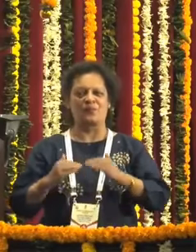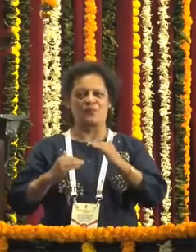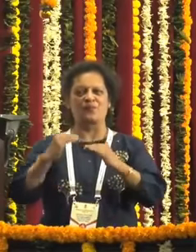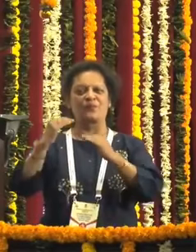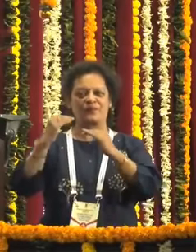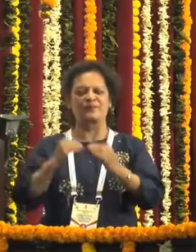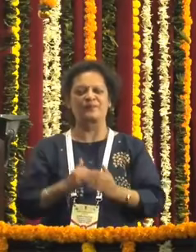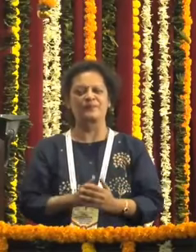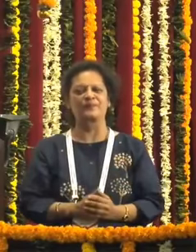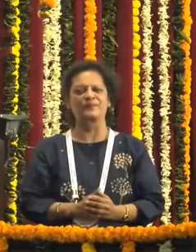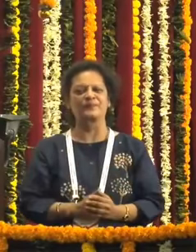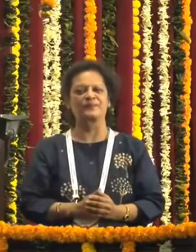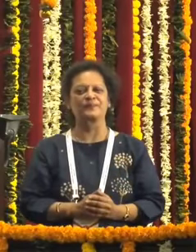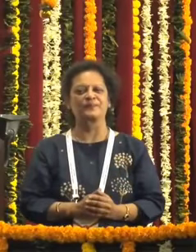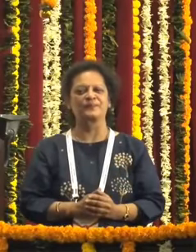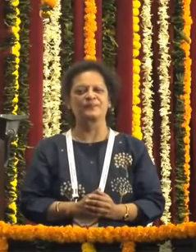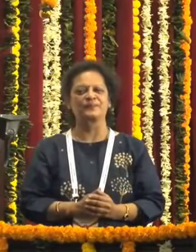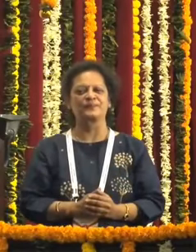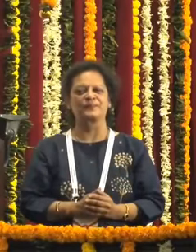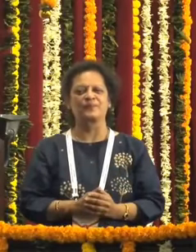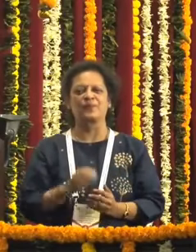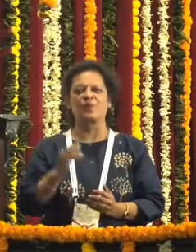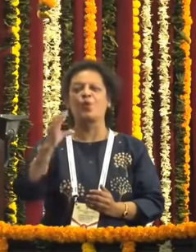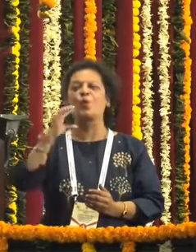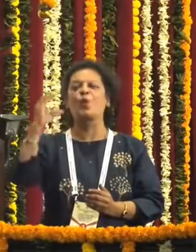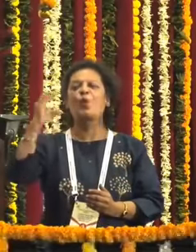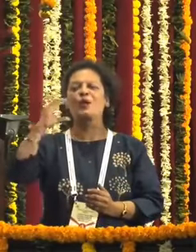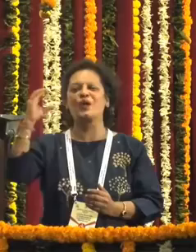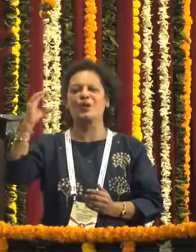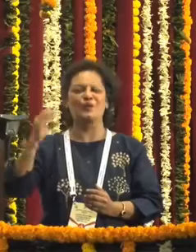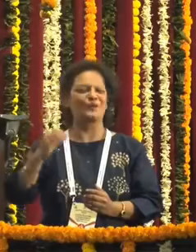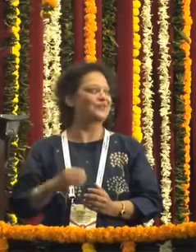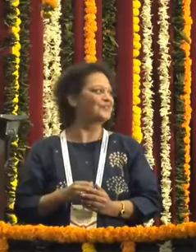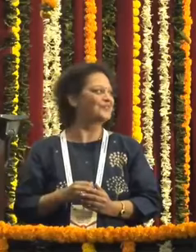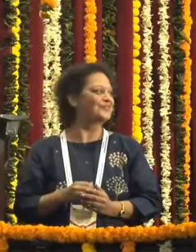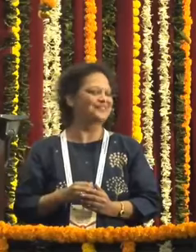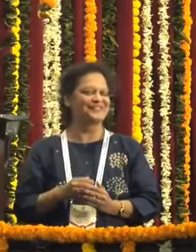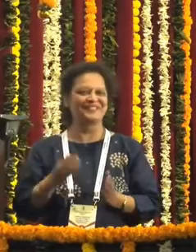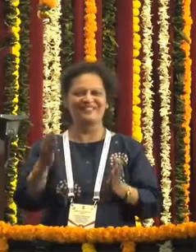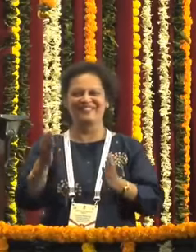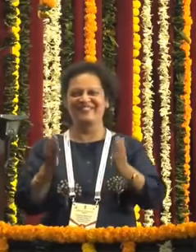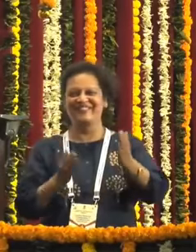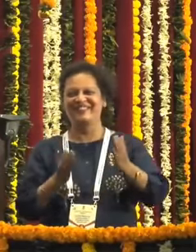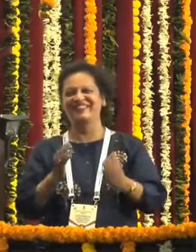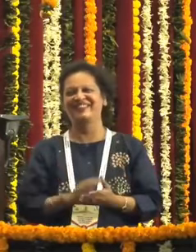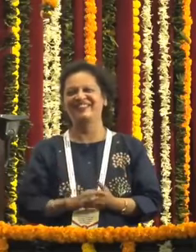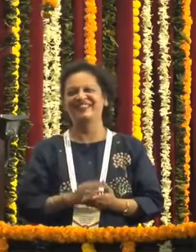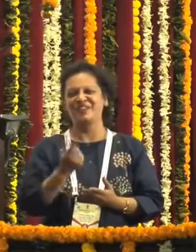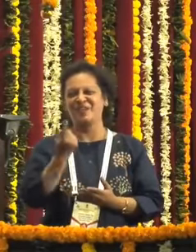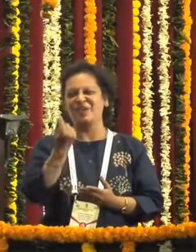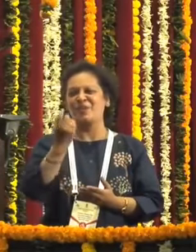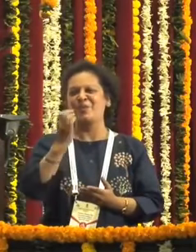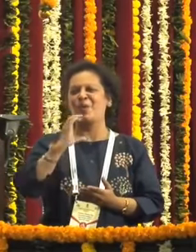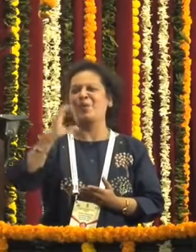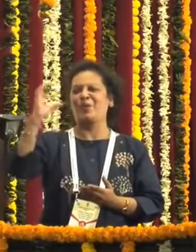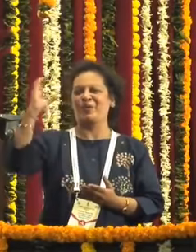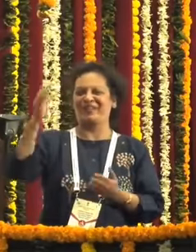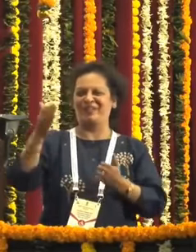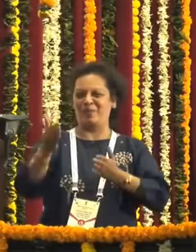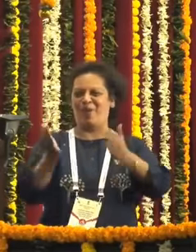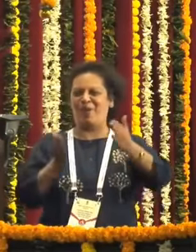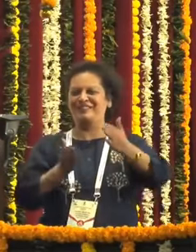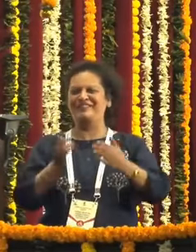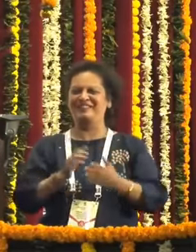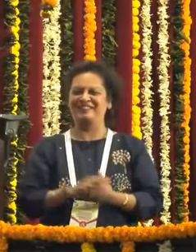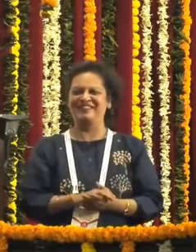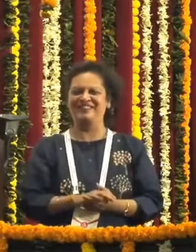विकासाला कोटी म्हणजे खोके, जे त्यांच्या भाषेत सांगायचं म्हणजे बरोबर ना, विकासाला